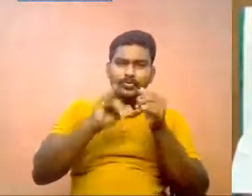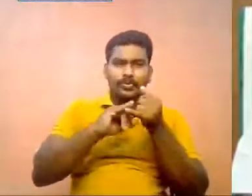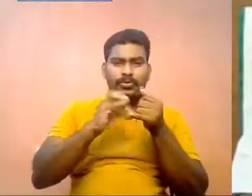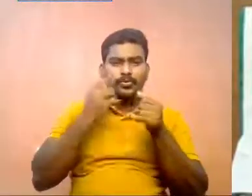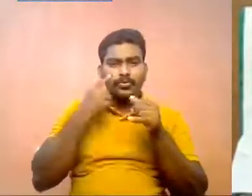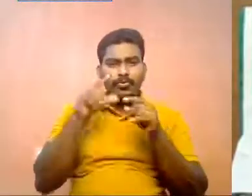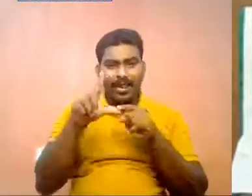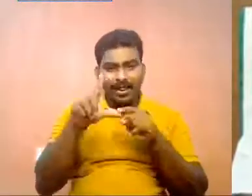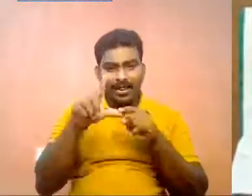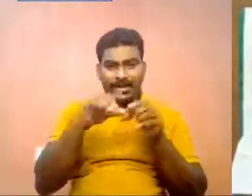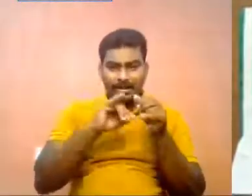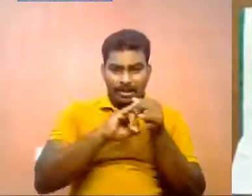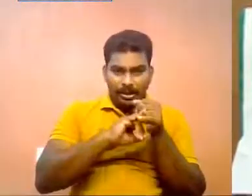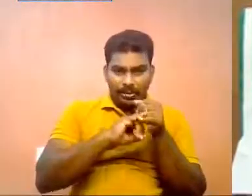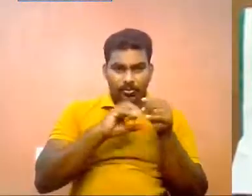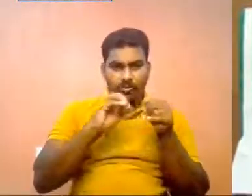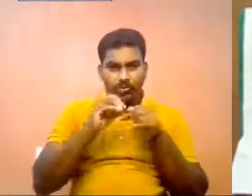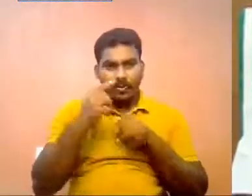അത്തരത്തിലൊരു